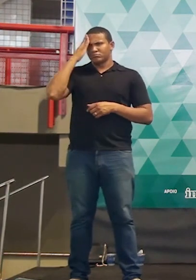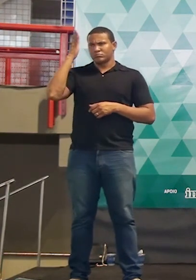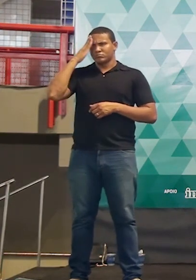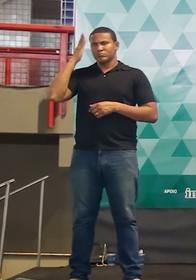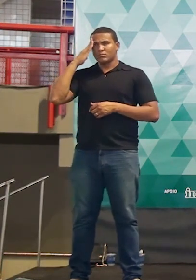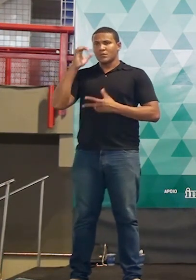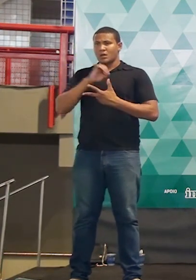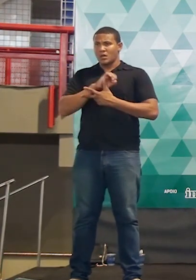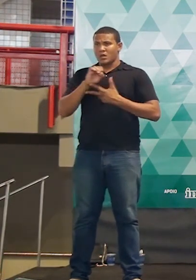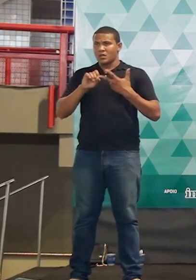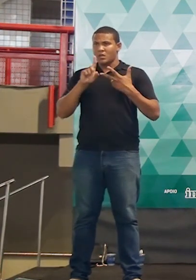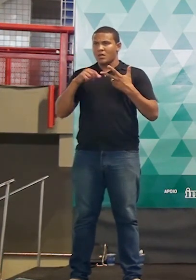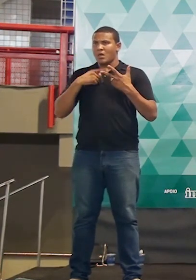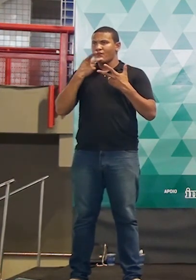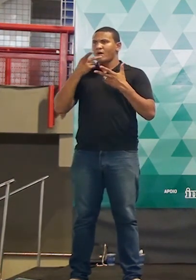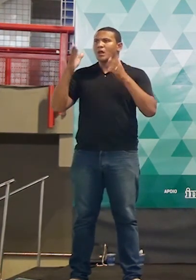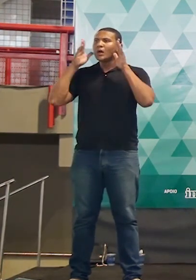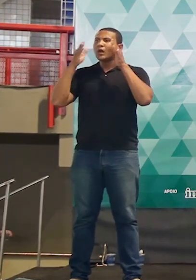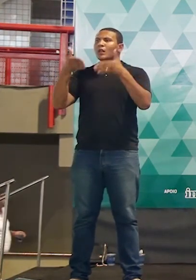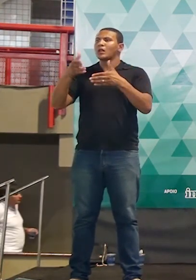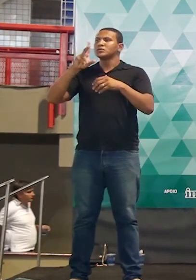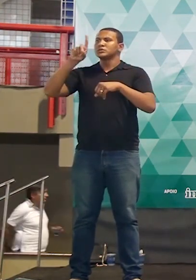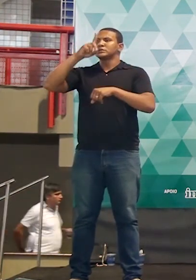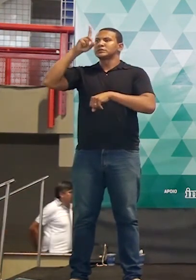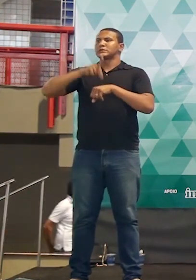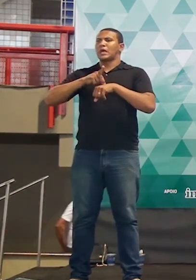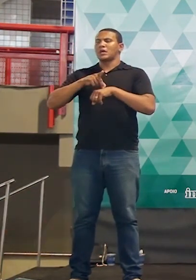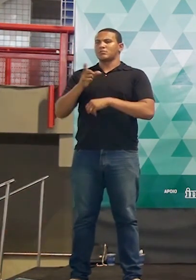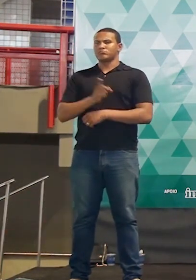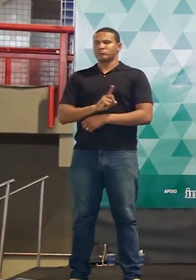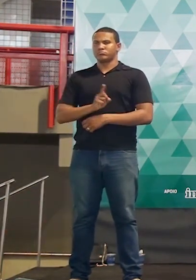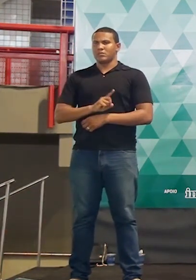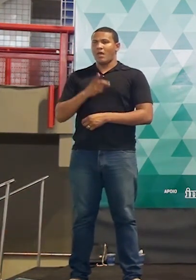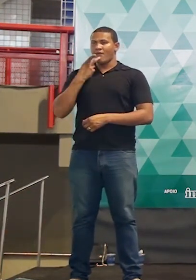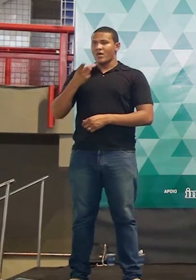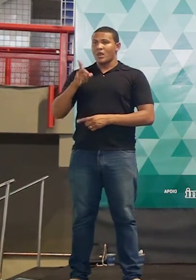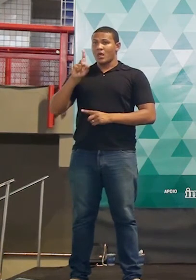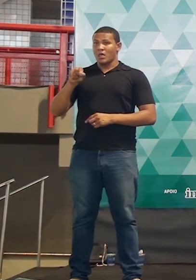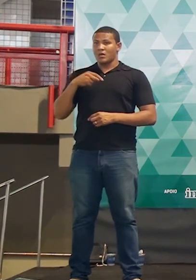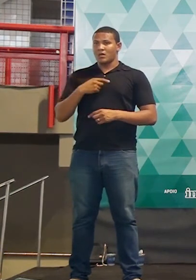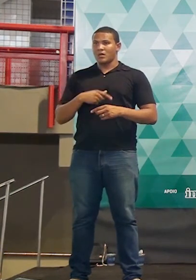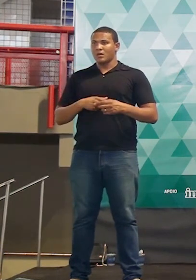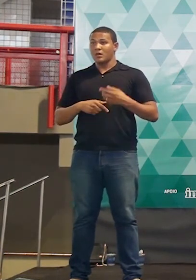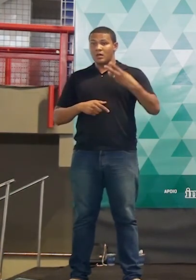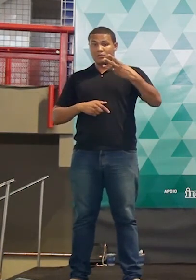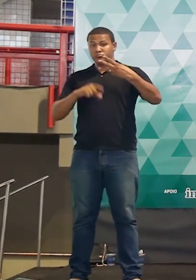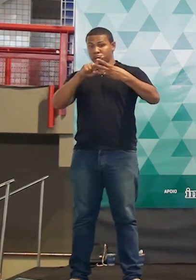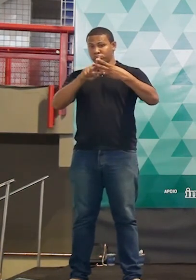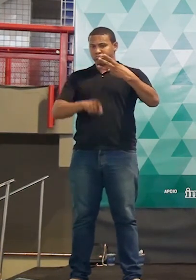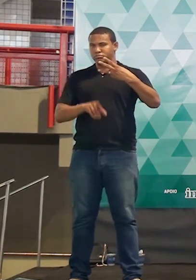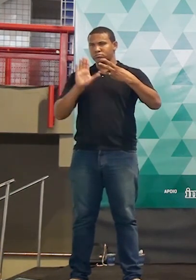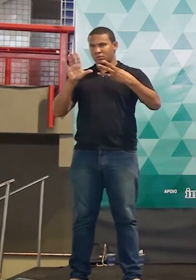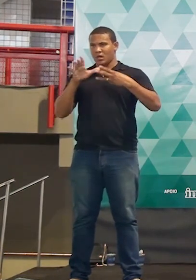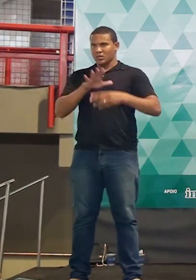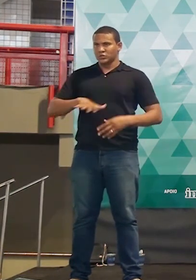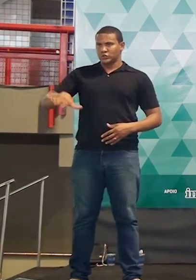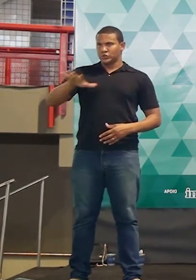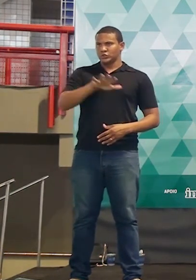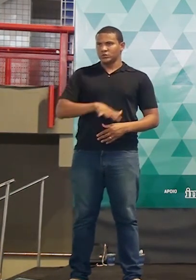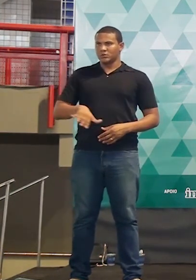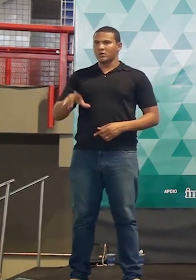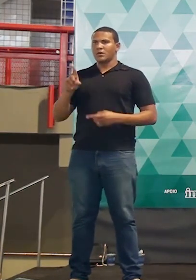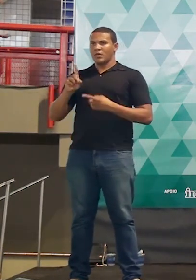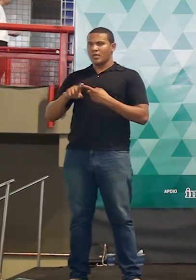tratar especificamente de dengue, eles vão tratar as arboviroses, que são